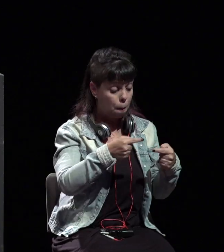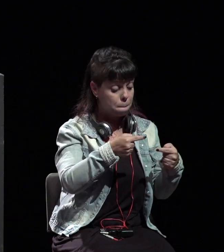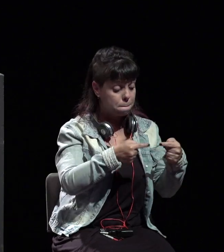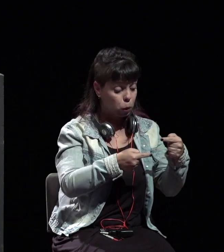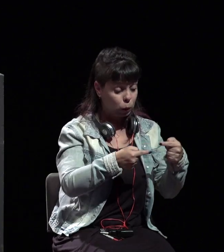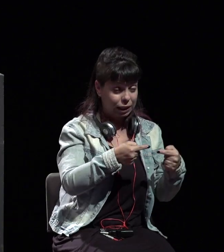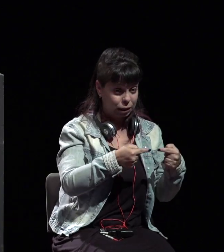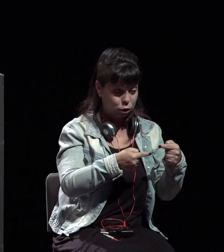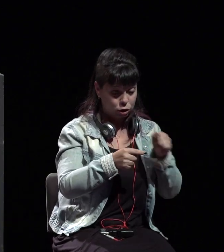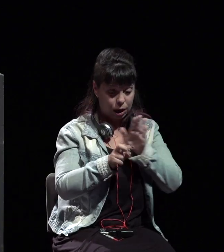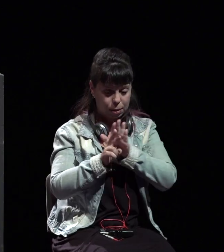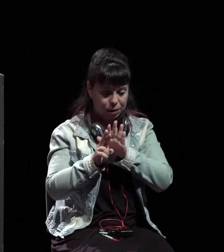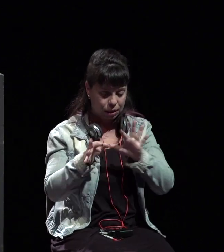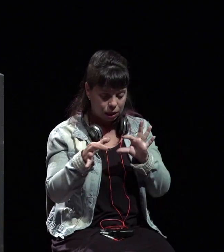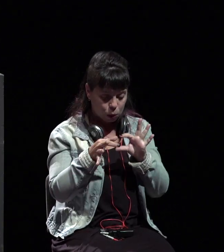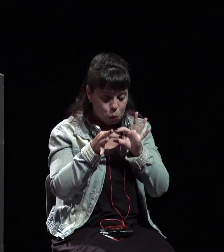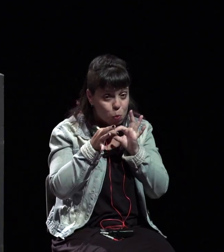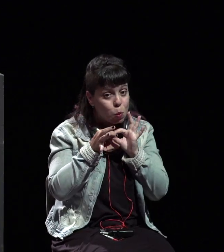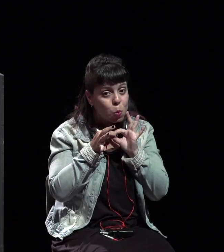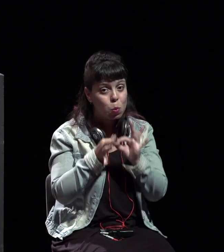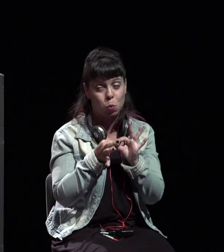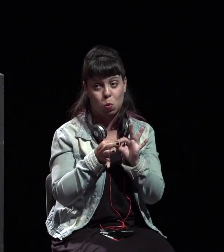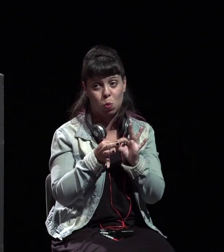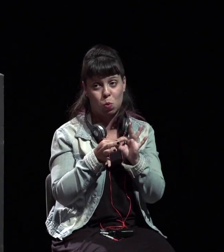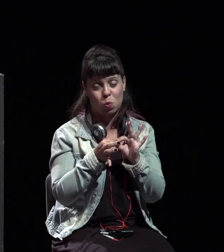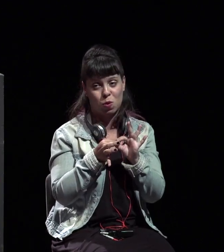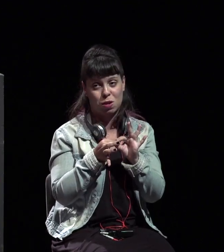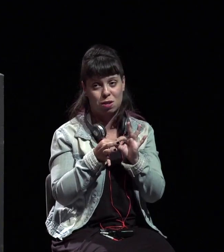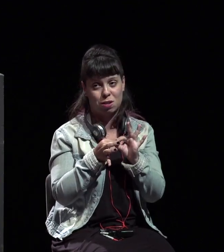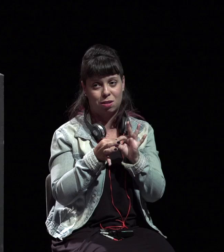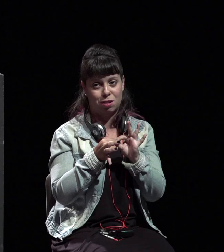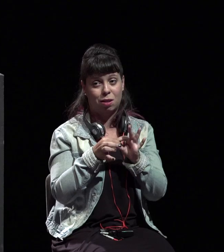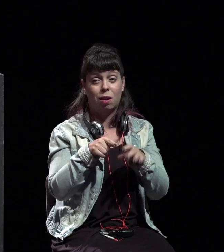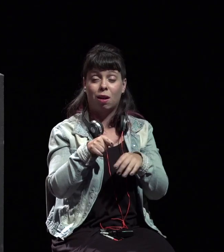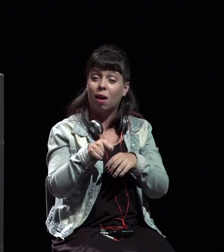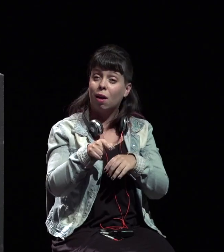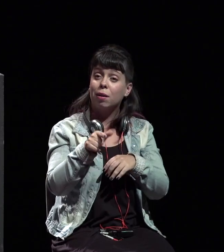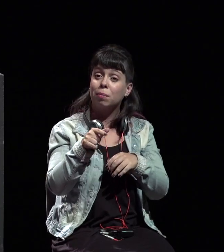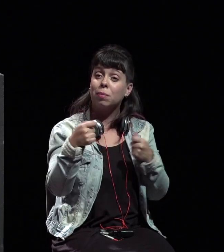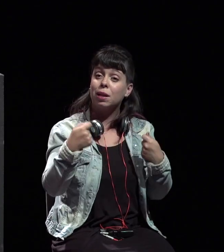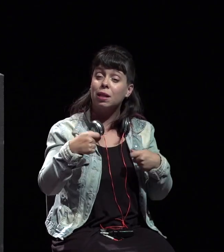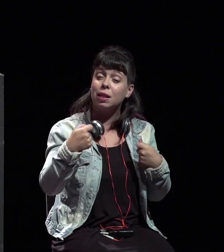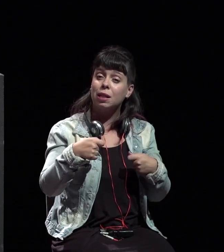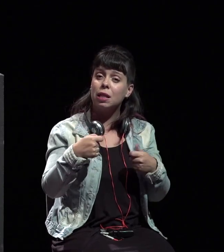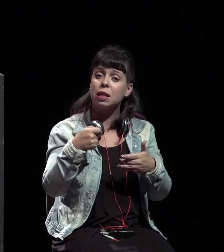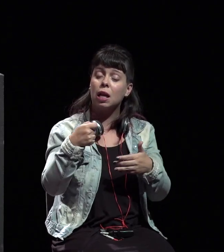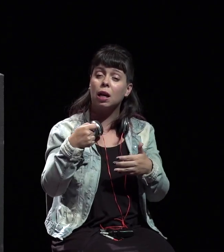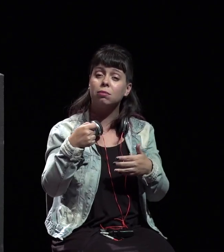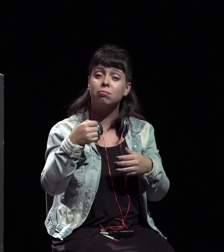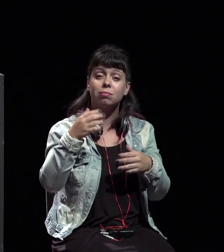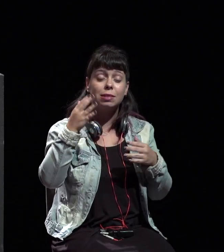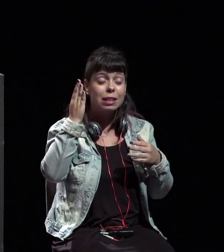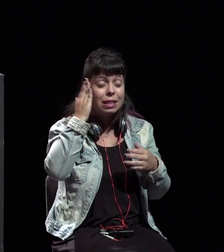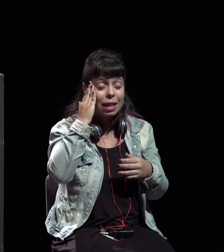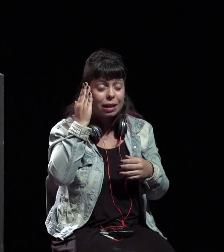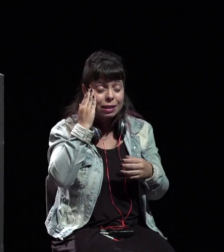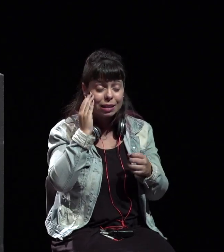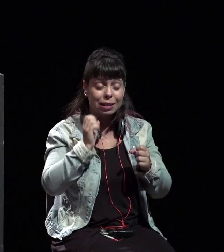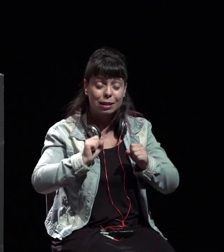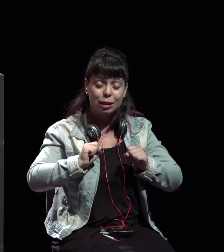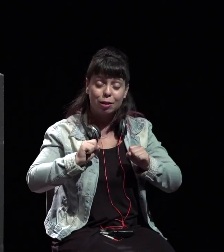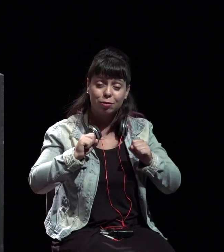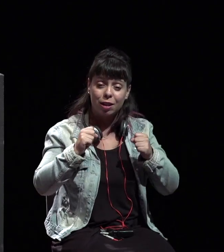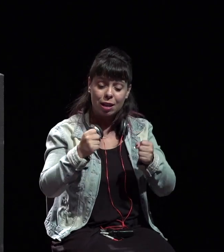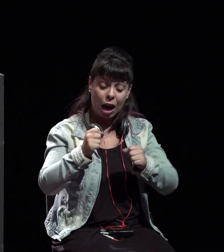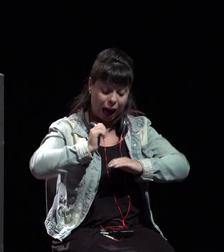e representação. Nessa chave, é preciso defender uma ação transformadora capaz